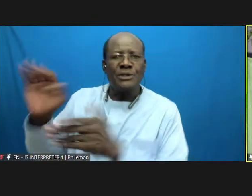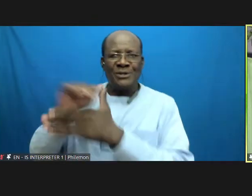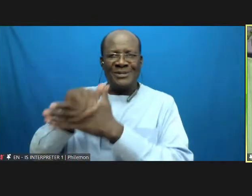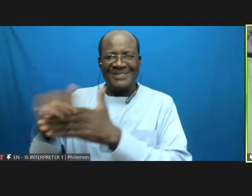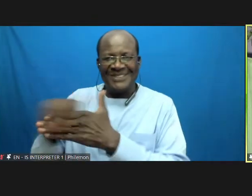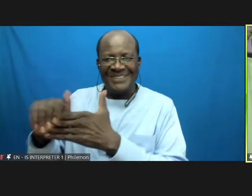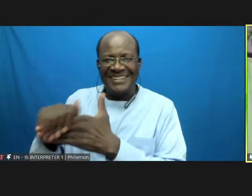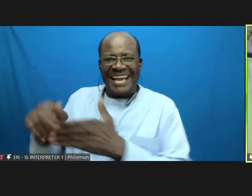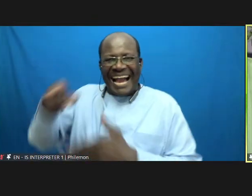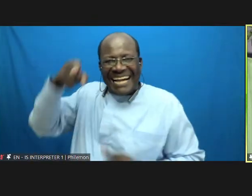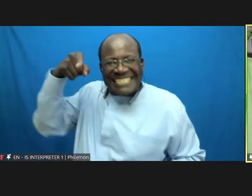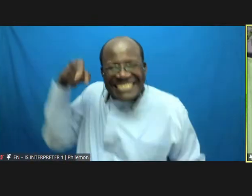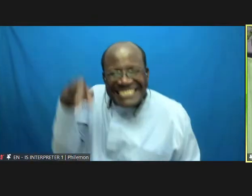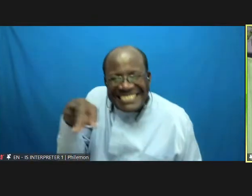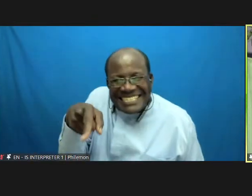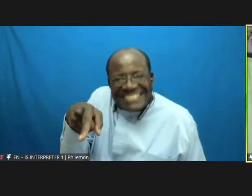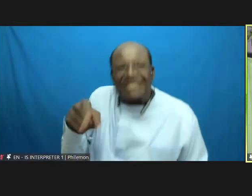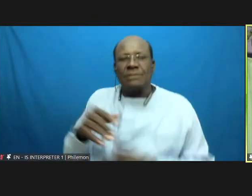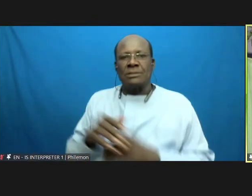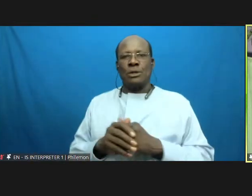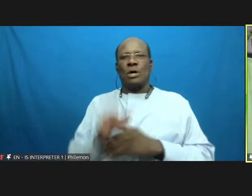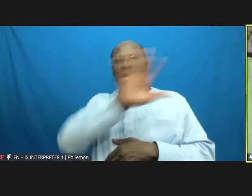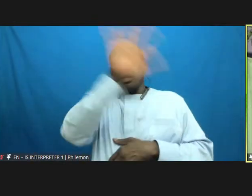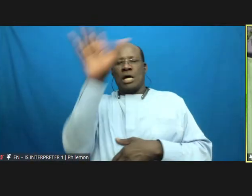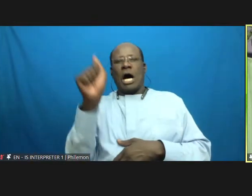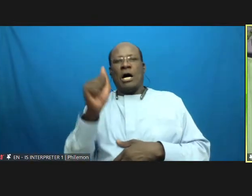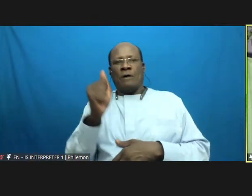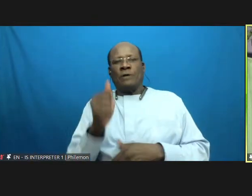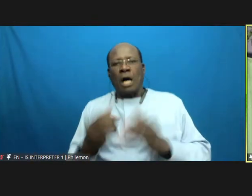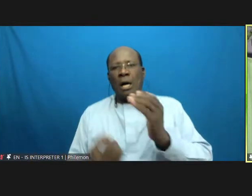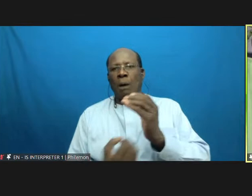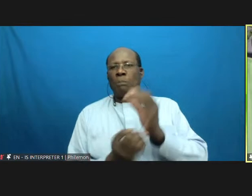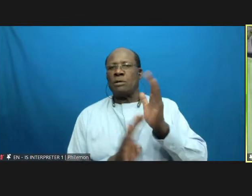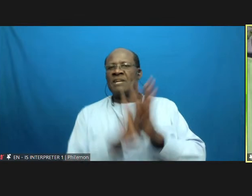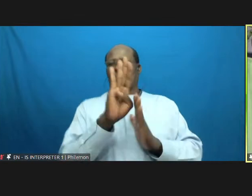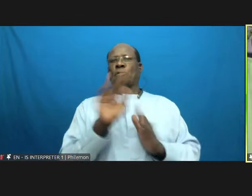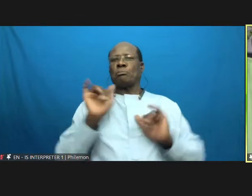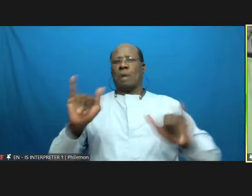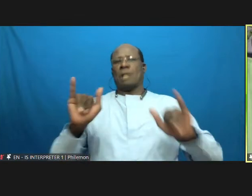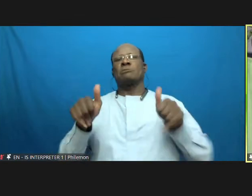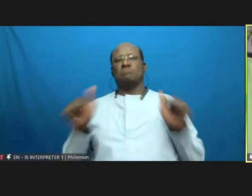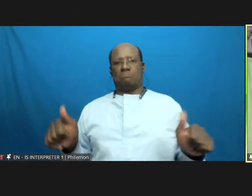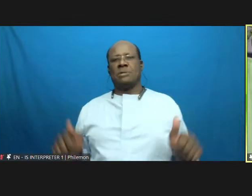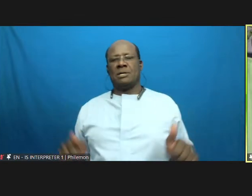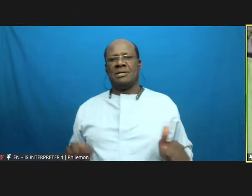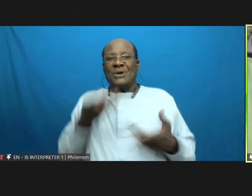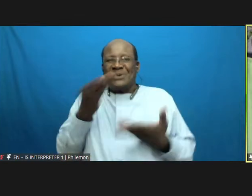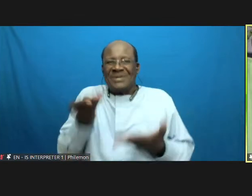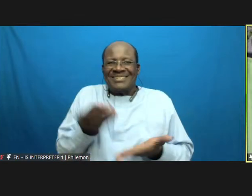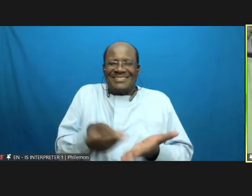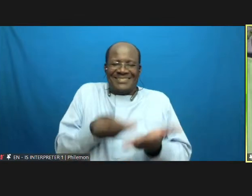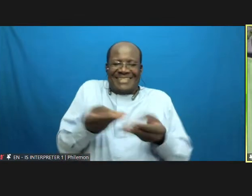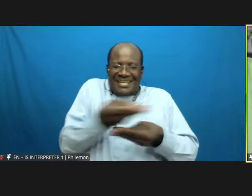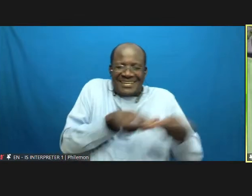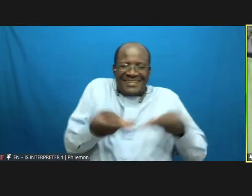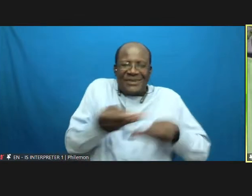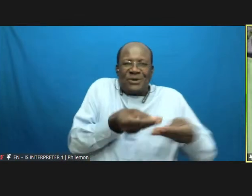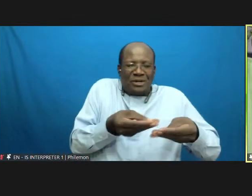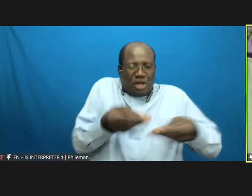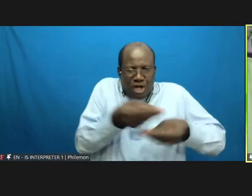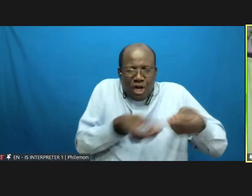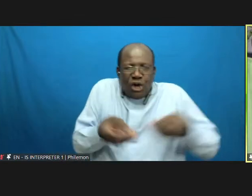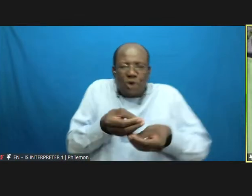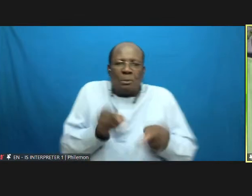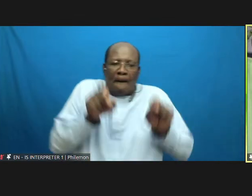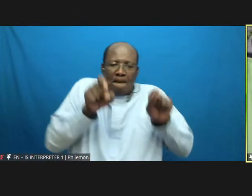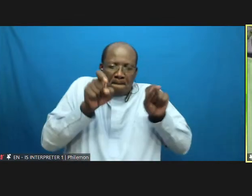puis concrétiser les instruments de la ZLECAf. Economic segment, and also to crystallize the